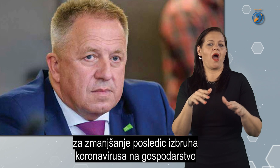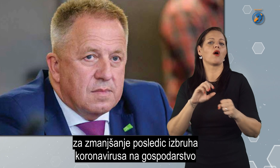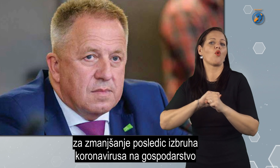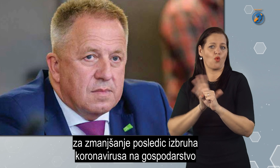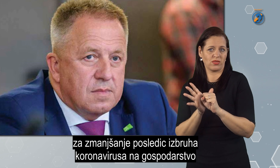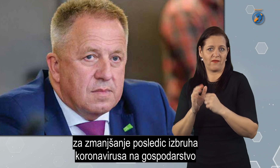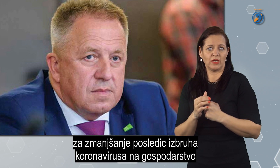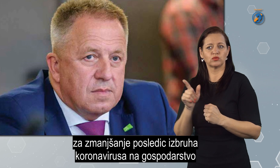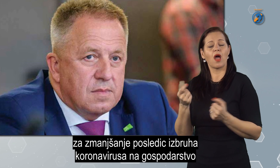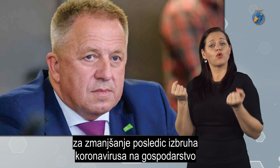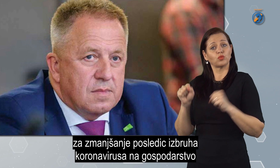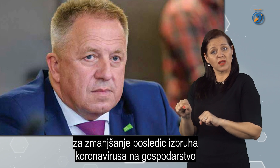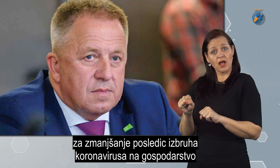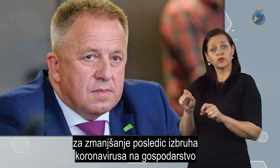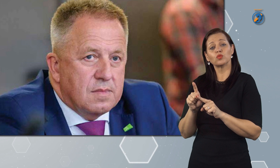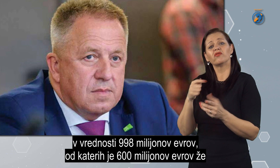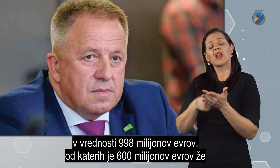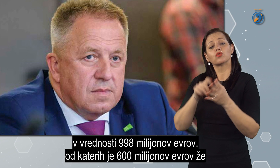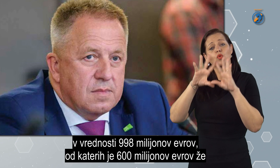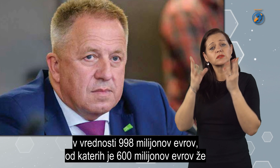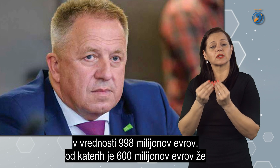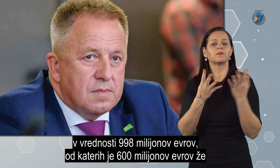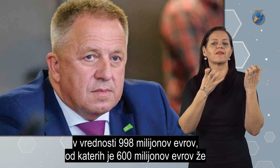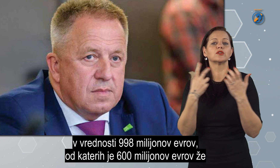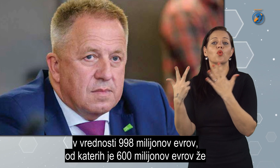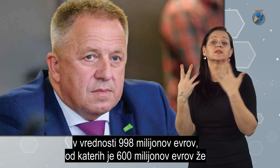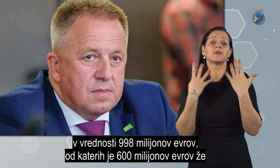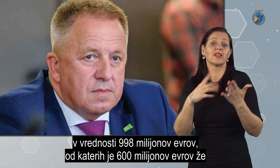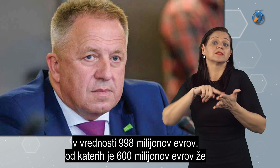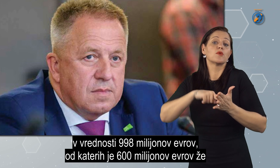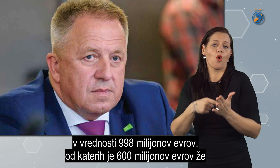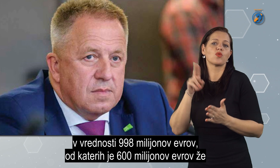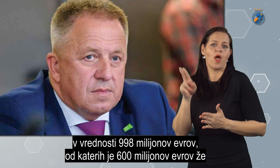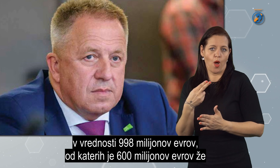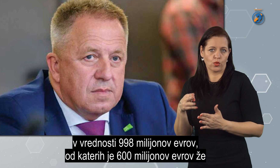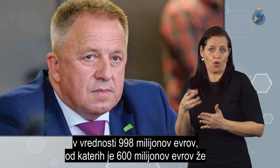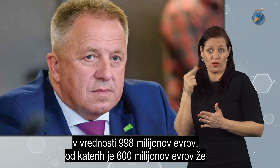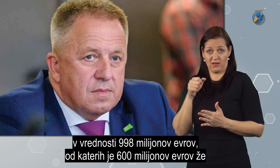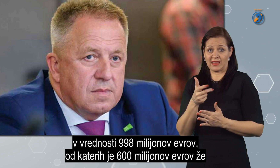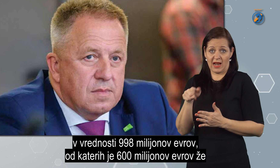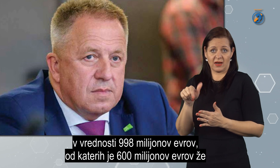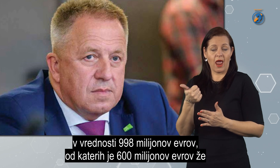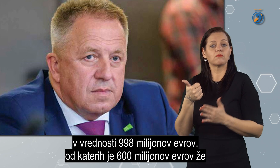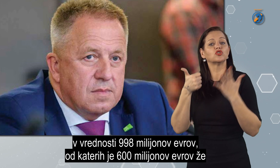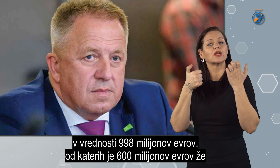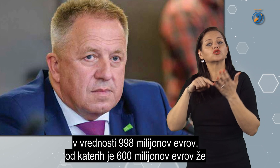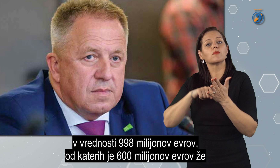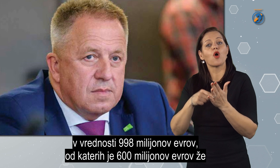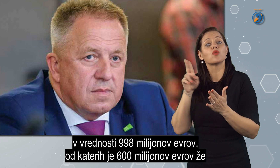v vrednosti 998 milijonov evrov, od katerih je 600 milijonov evrov že